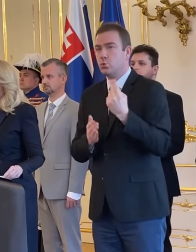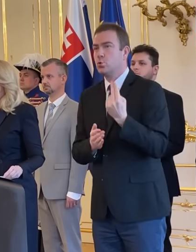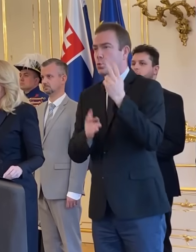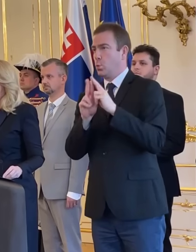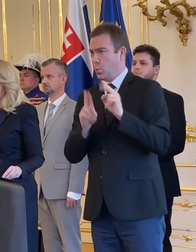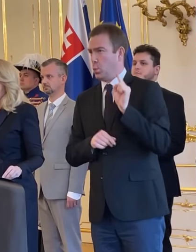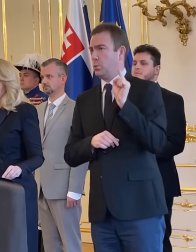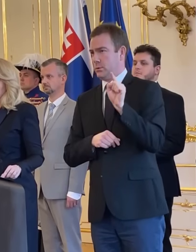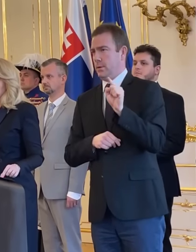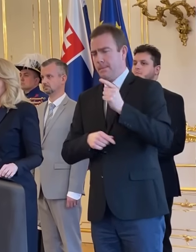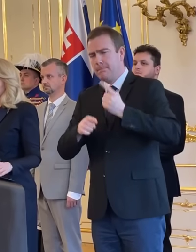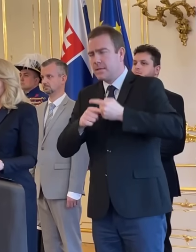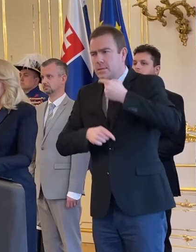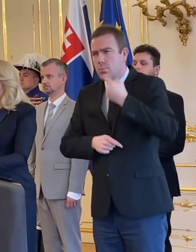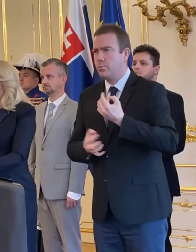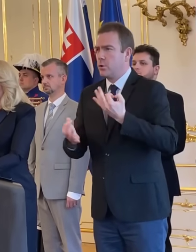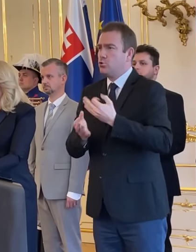súd.